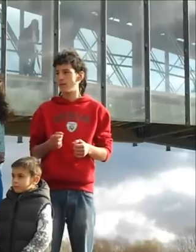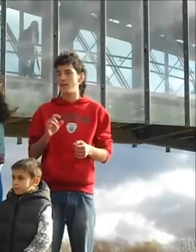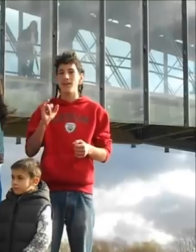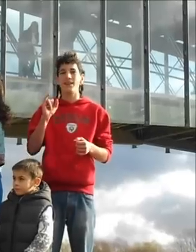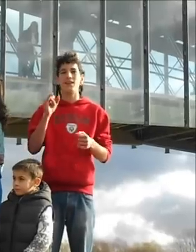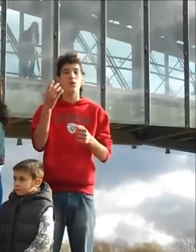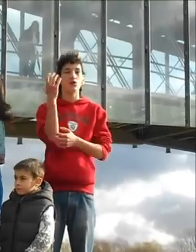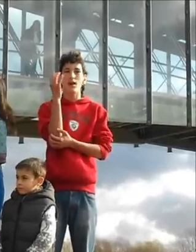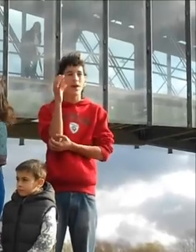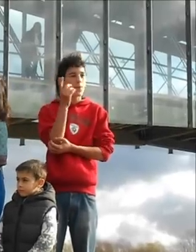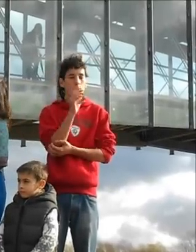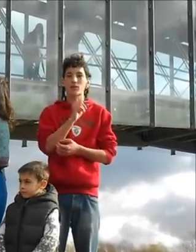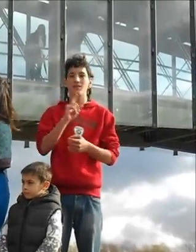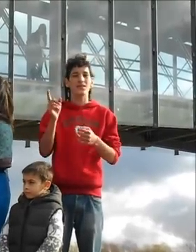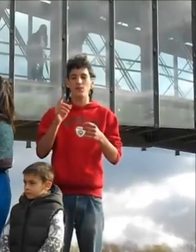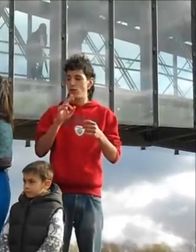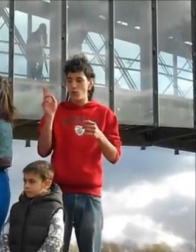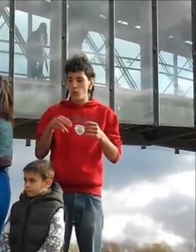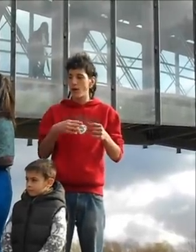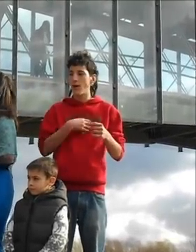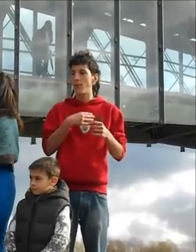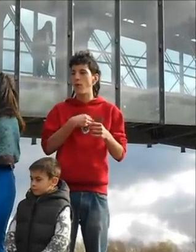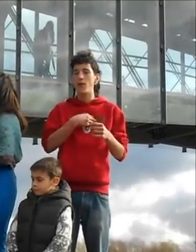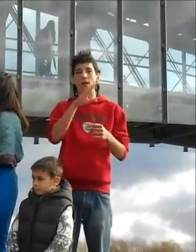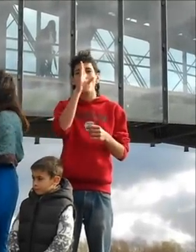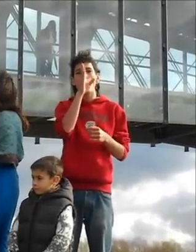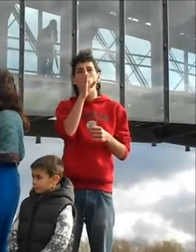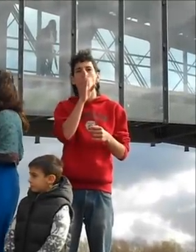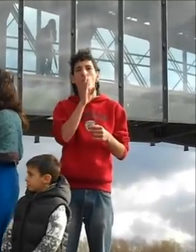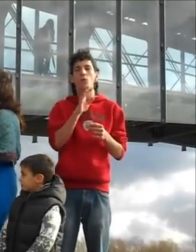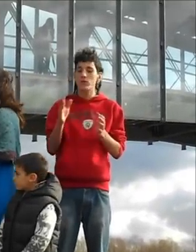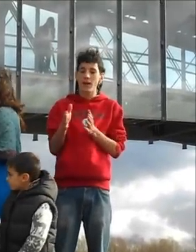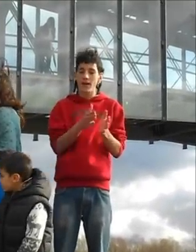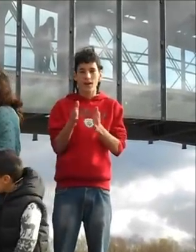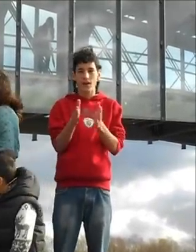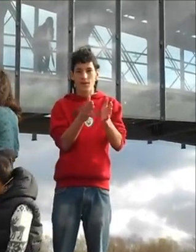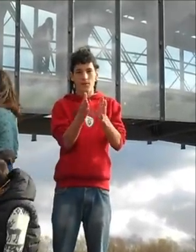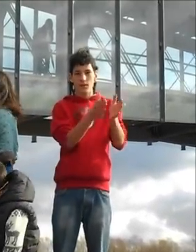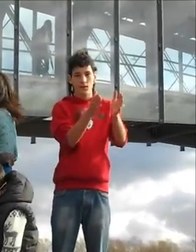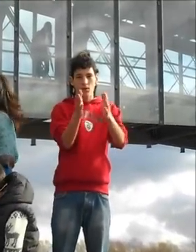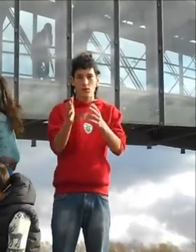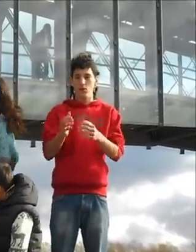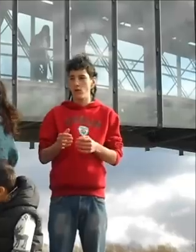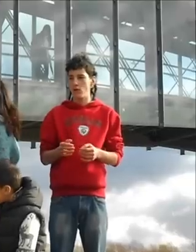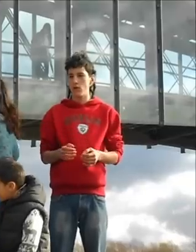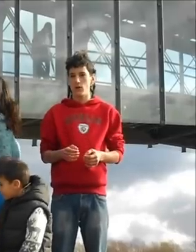ni los árboles nunca podrán ocultar el camino.